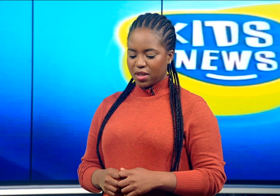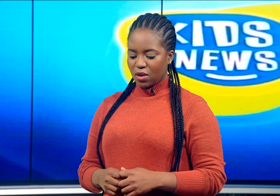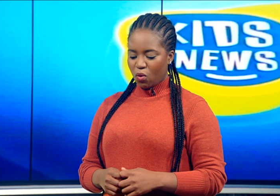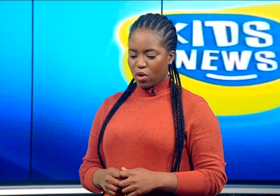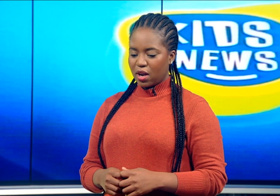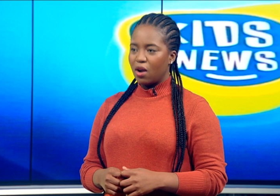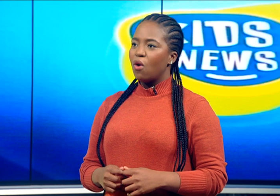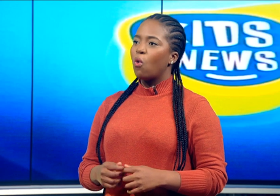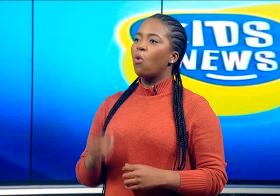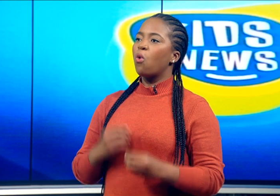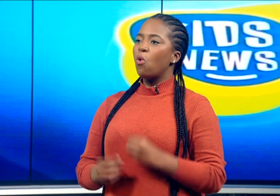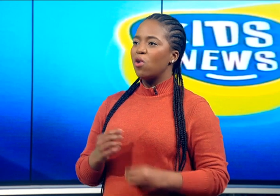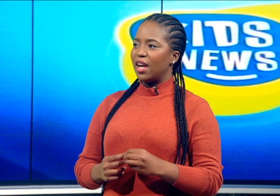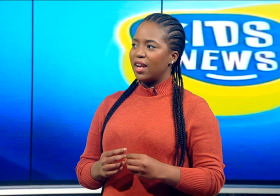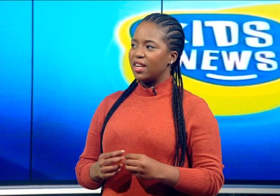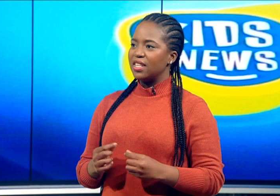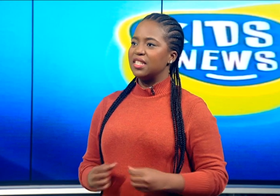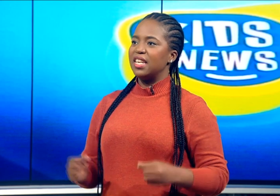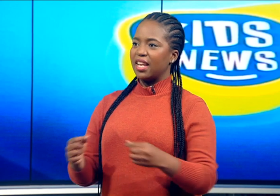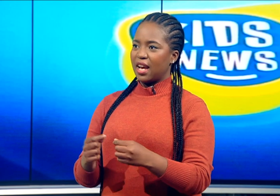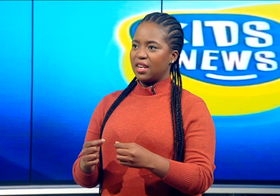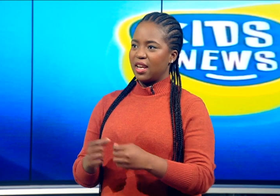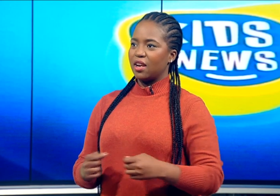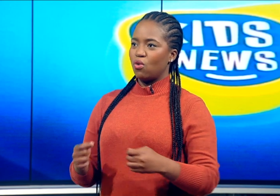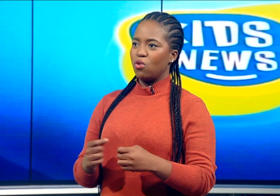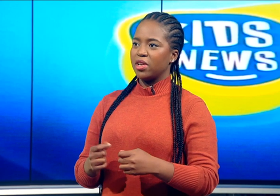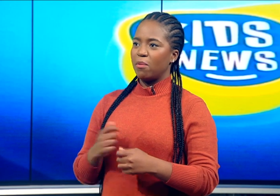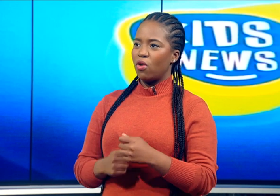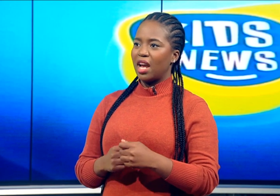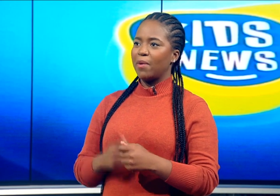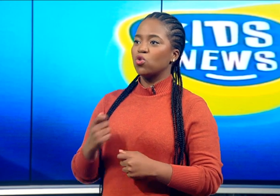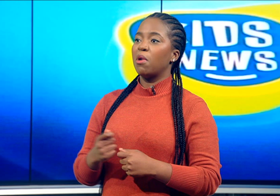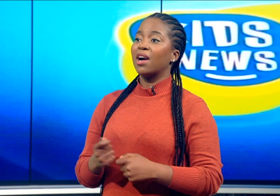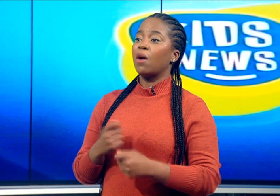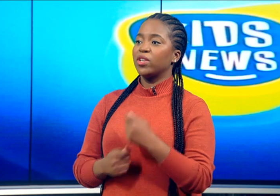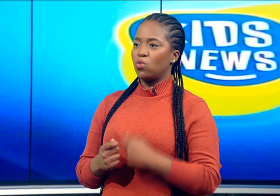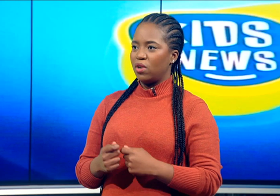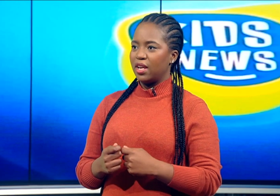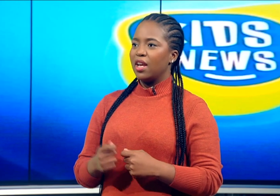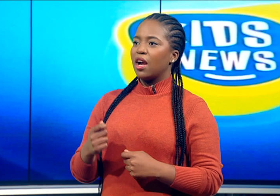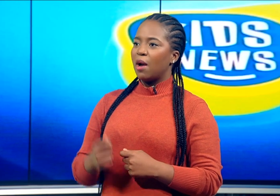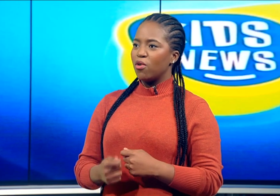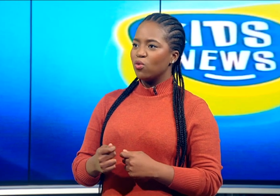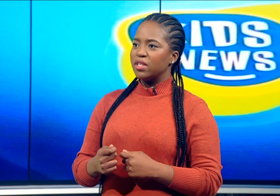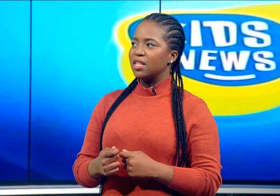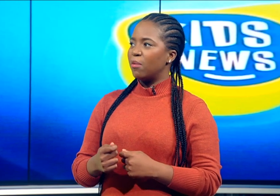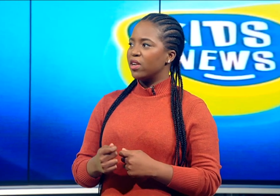ngisebenze kuwona ukukhula nezinye izingane engakhulumi ngibone amathuba abangawatholi. Ngabona ukuthi yabona